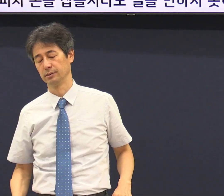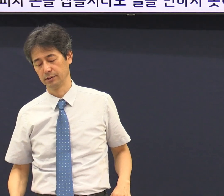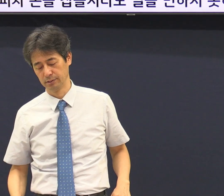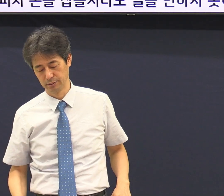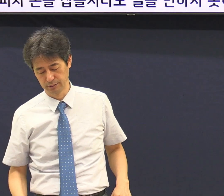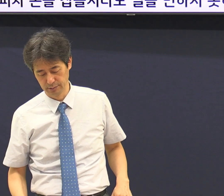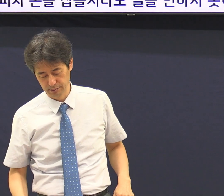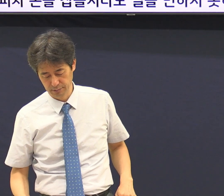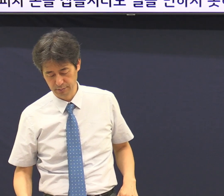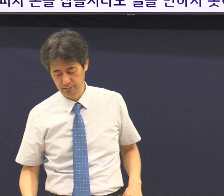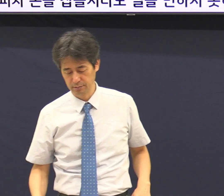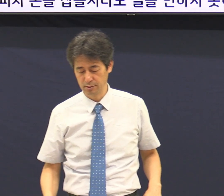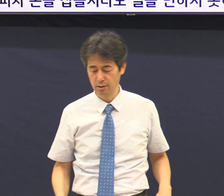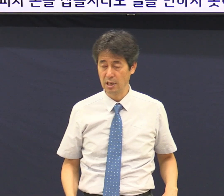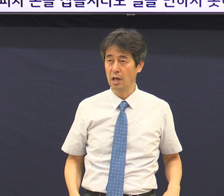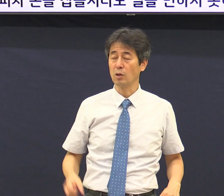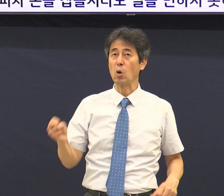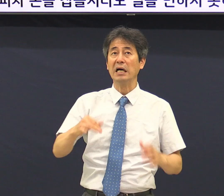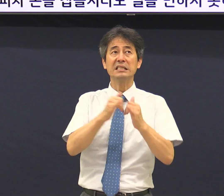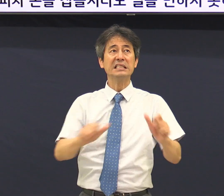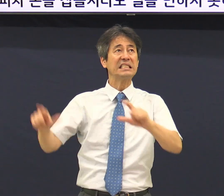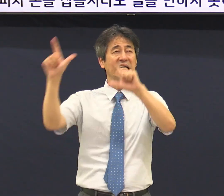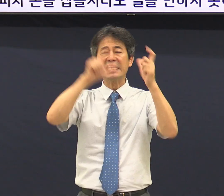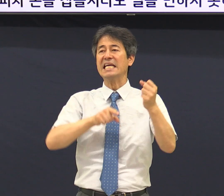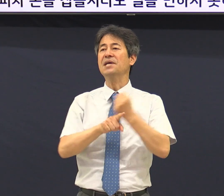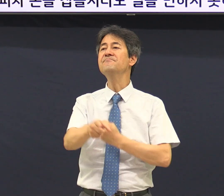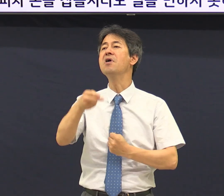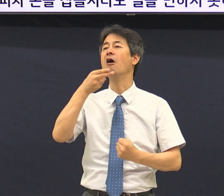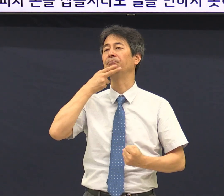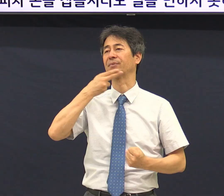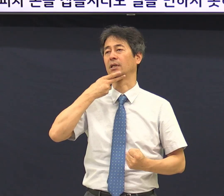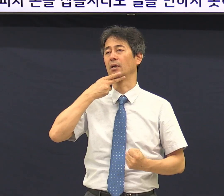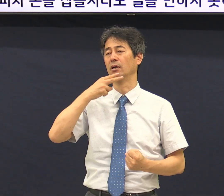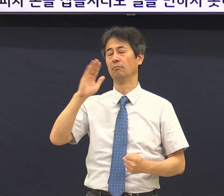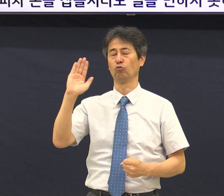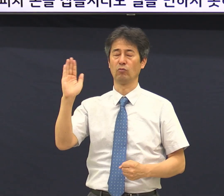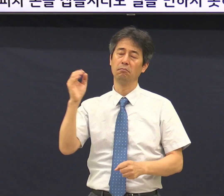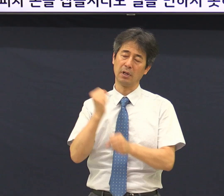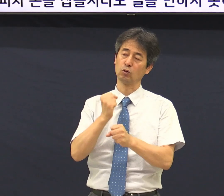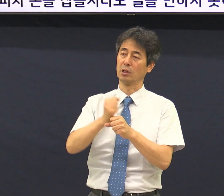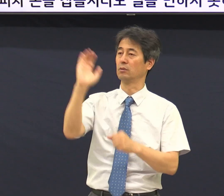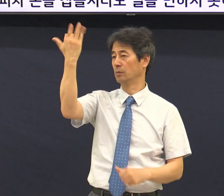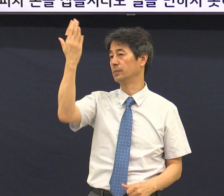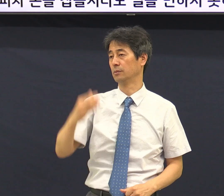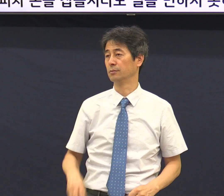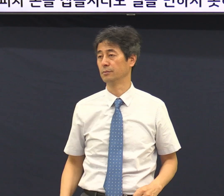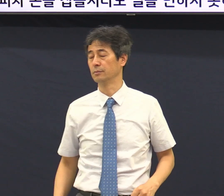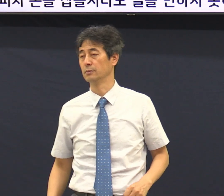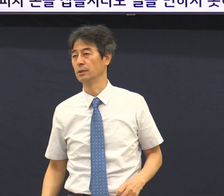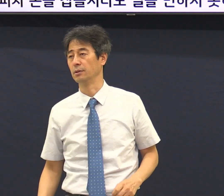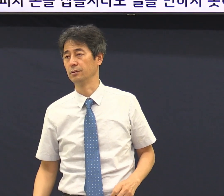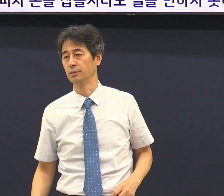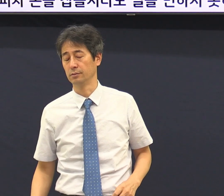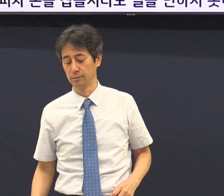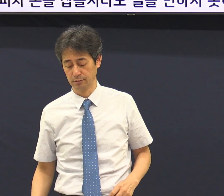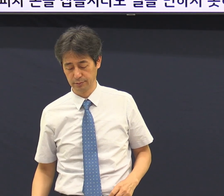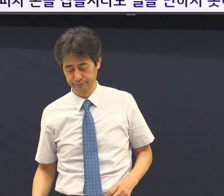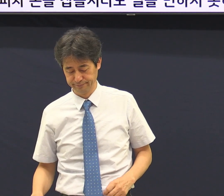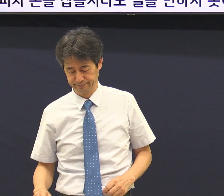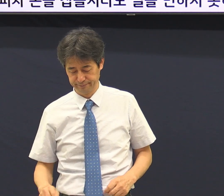또한 엉망이 되고 헛것이 된다는 것이죠. 또한 우리 사람의 인생도 의미가 없는 삶이 된다는